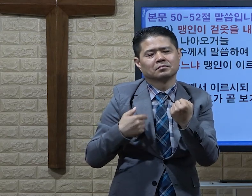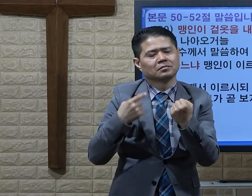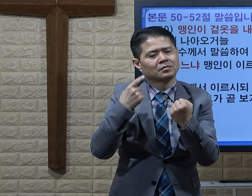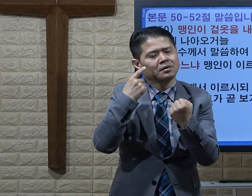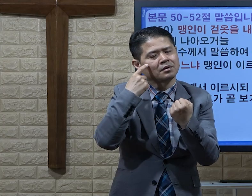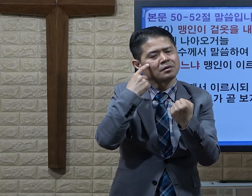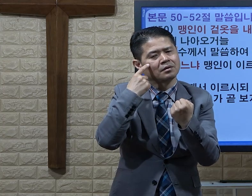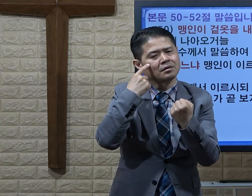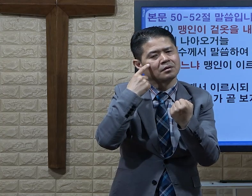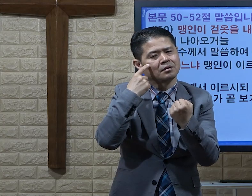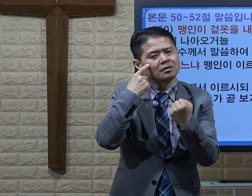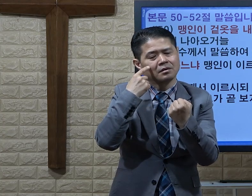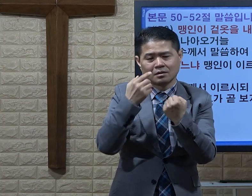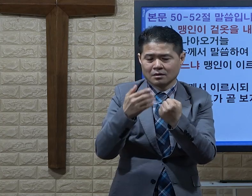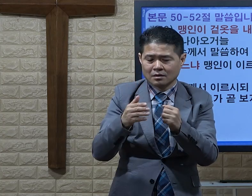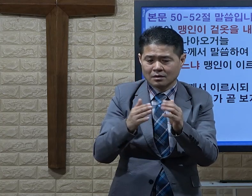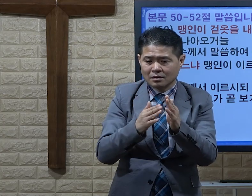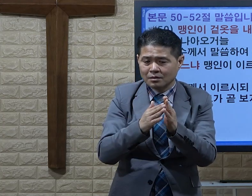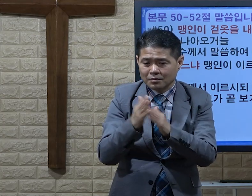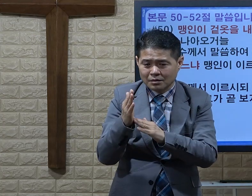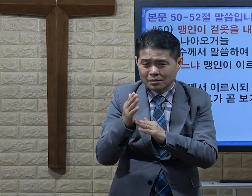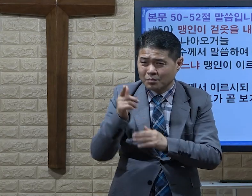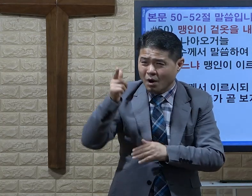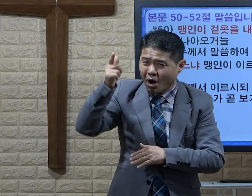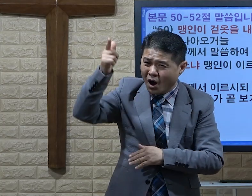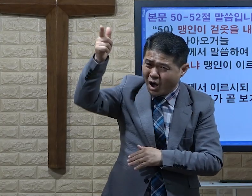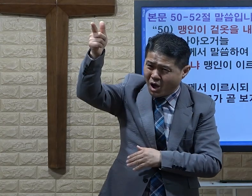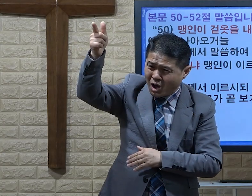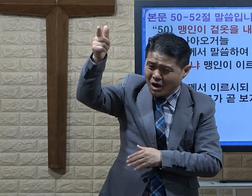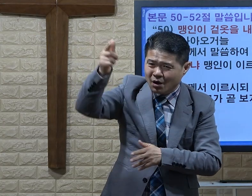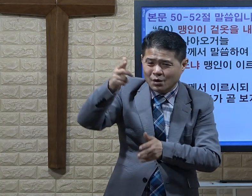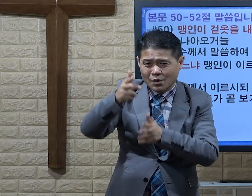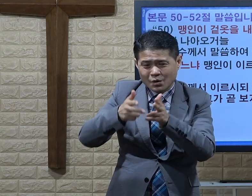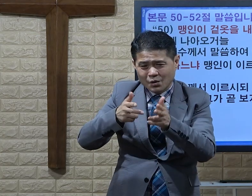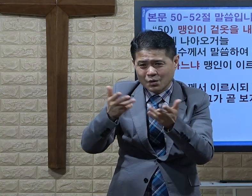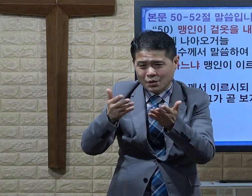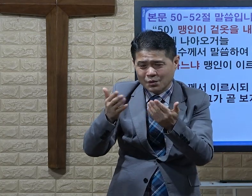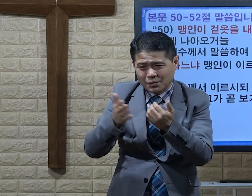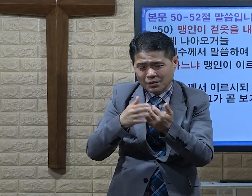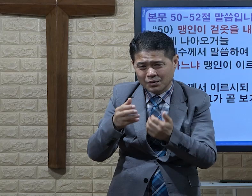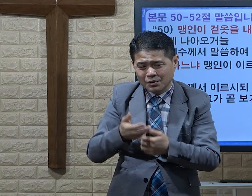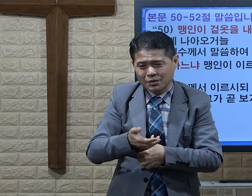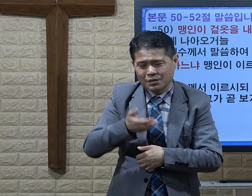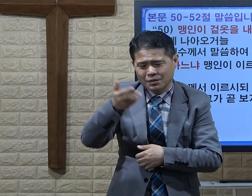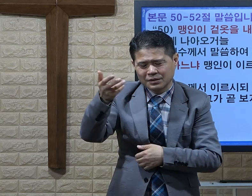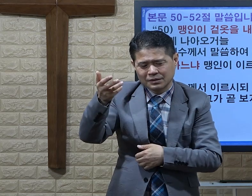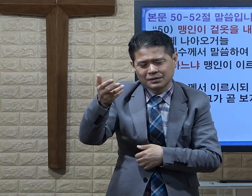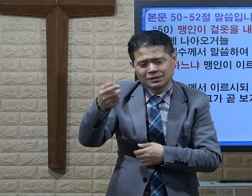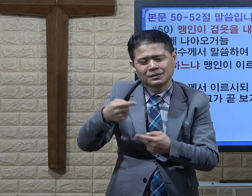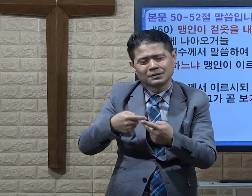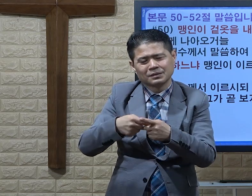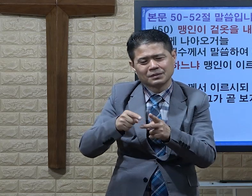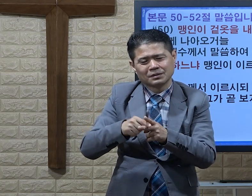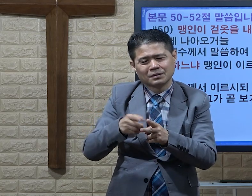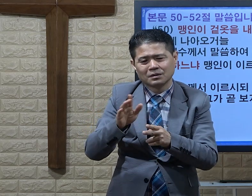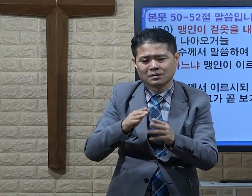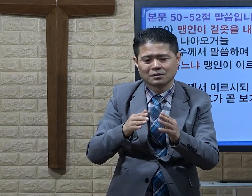그 은혜가 있을 수 있겠습니까? 정말 멀리 이사를 가는 경우는 이해를